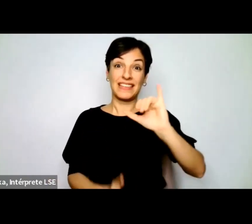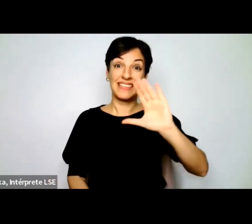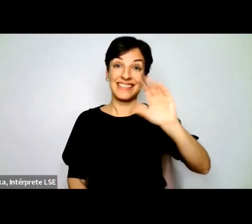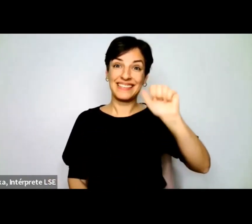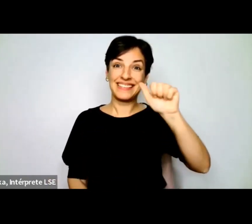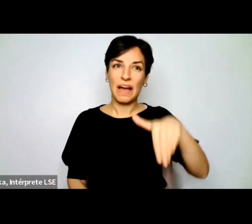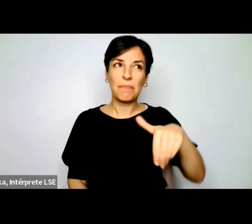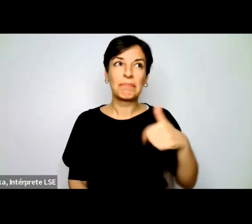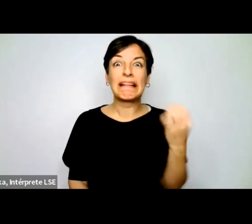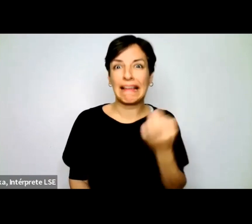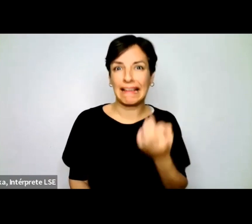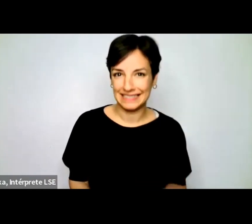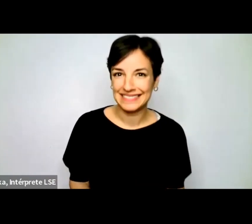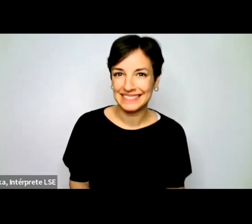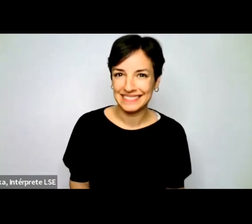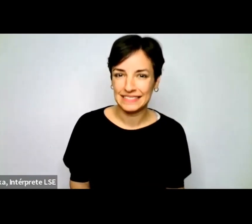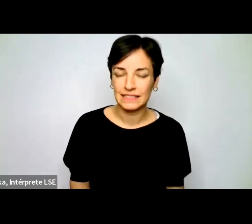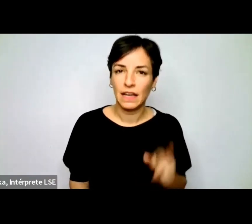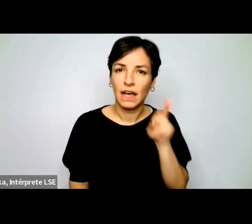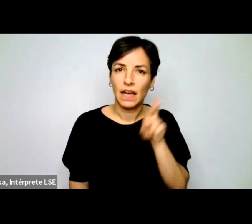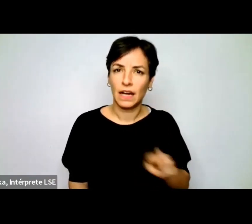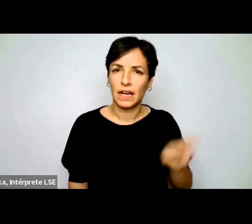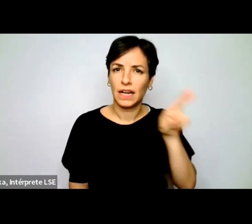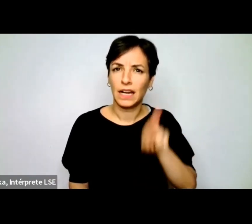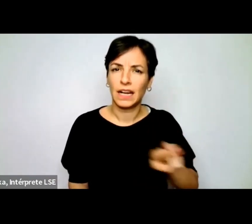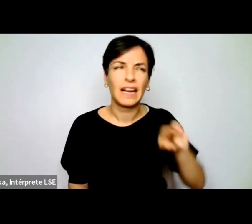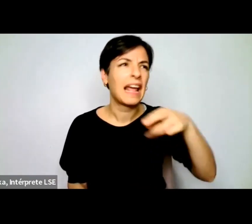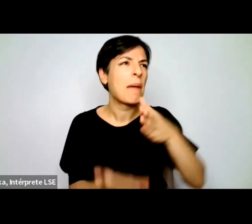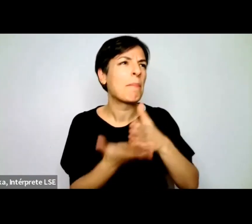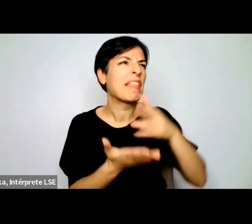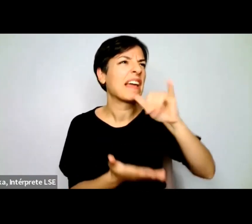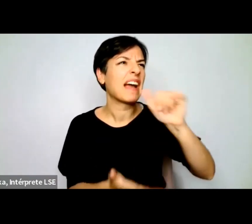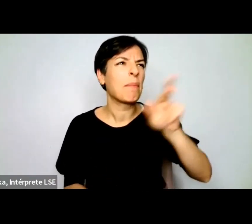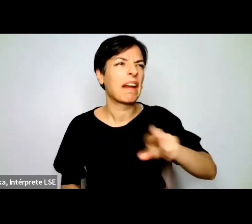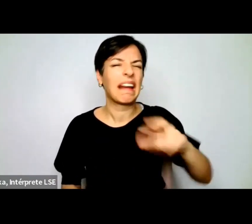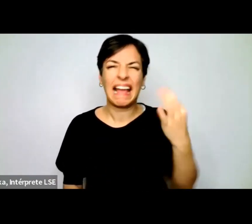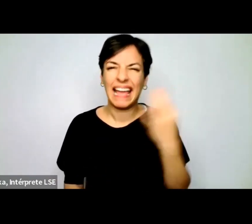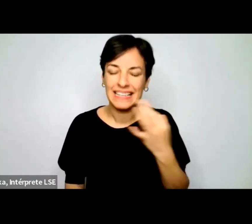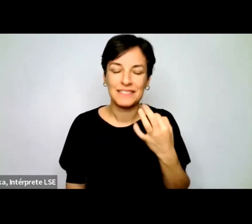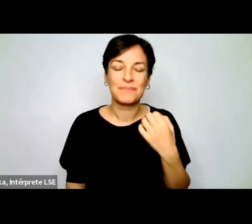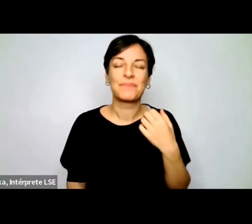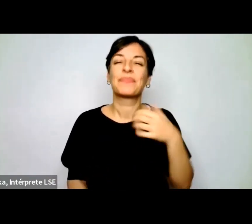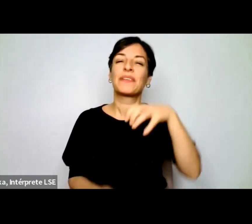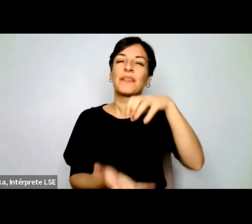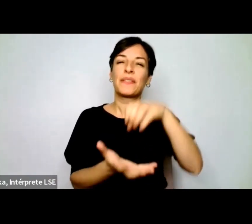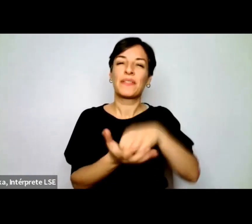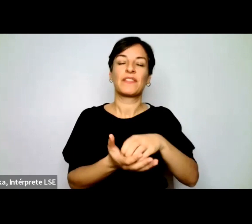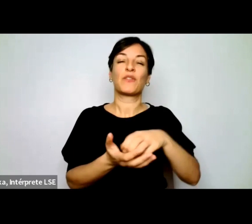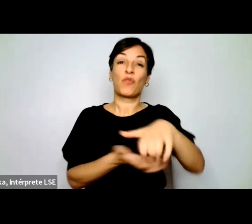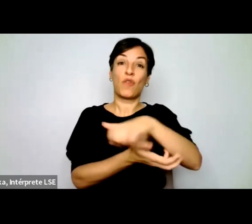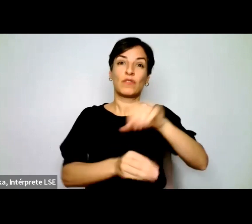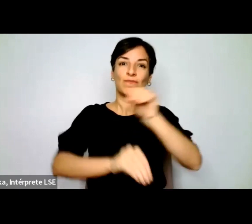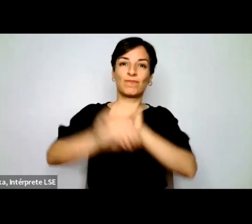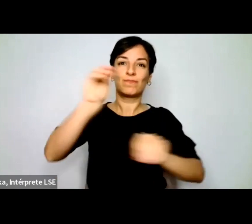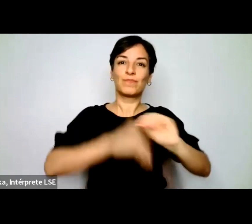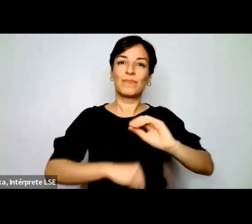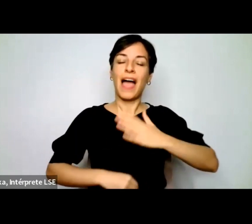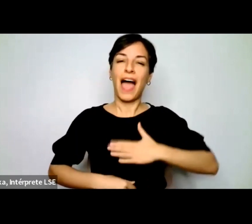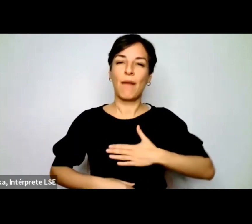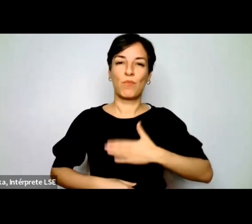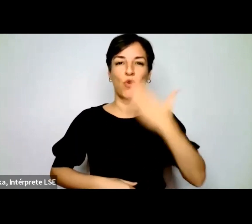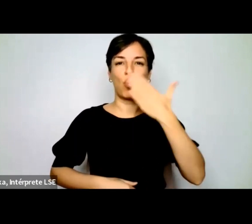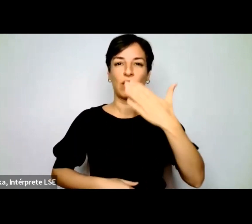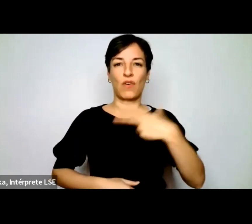claro, siempre estamos hablando aquí ahora de Mediaicam, es el Centro de Resolución de Conflictos del Colegio de la Abogacía de Madrid.